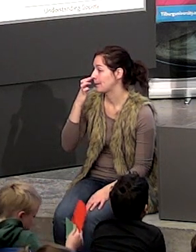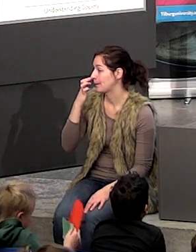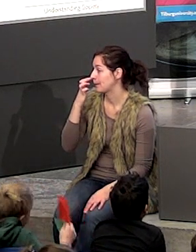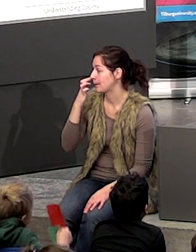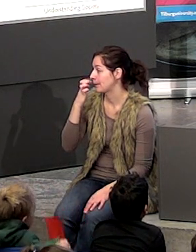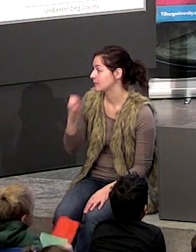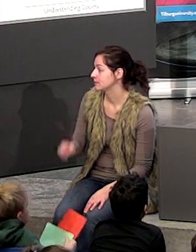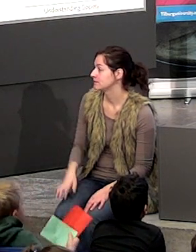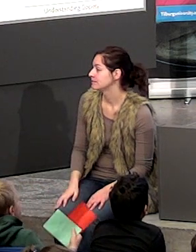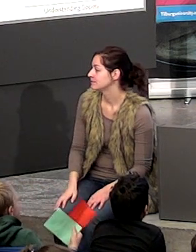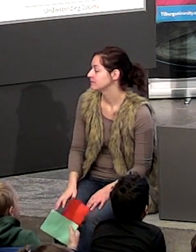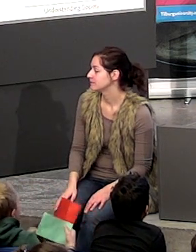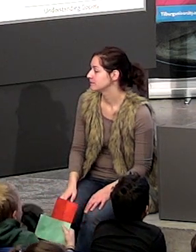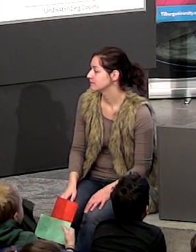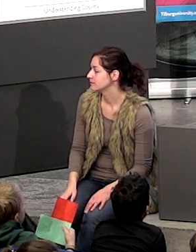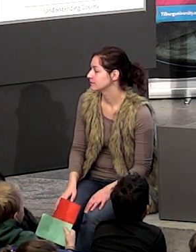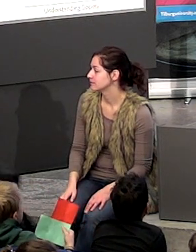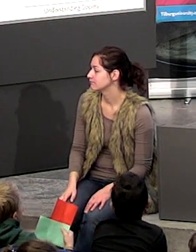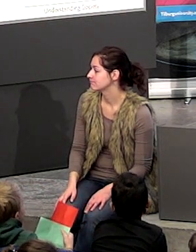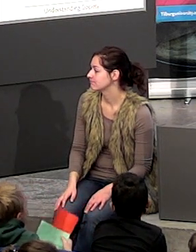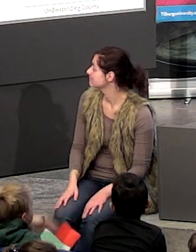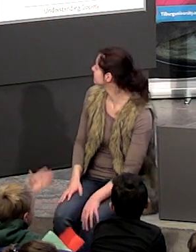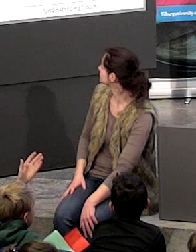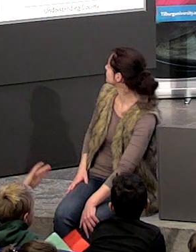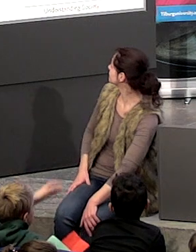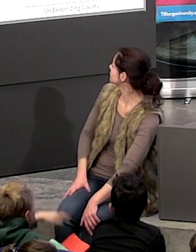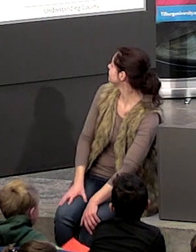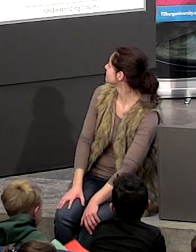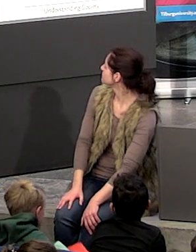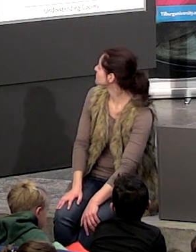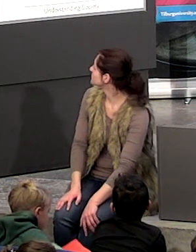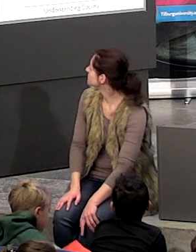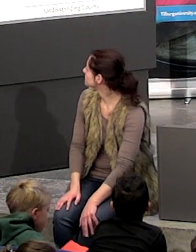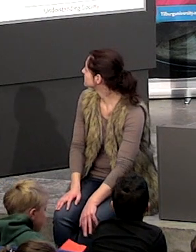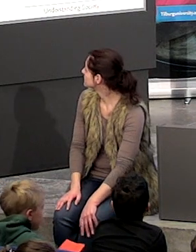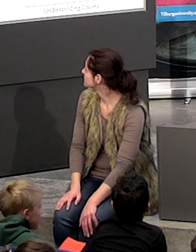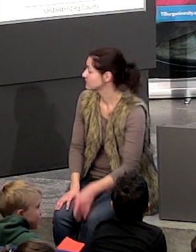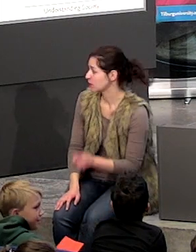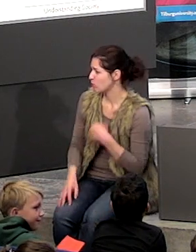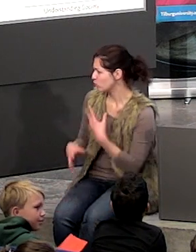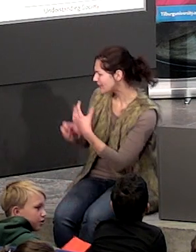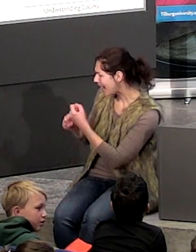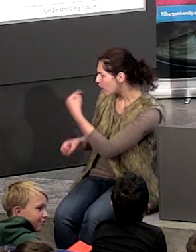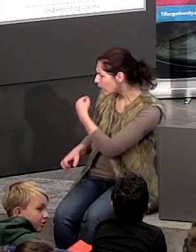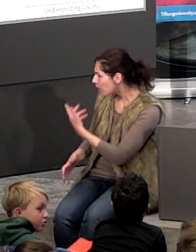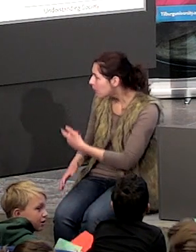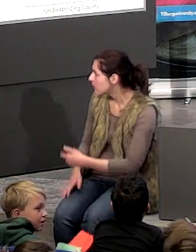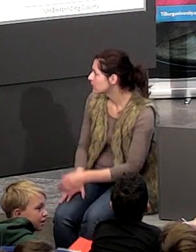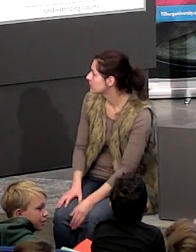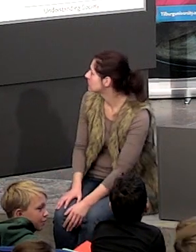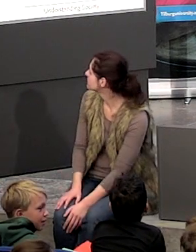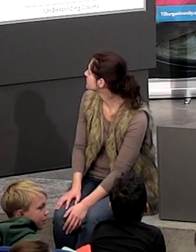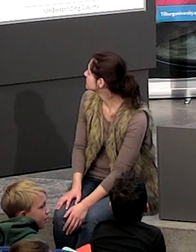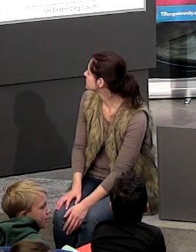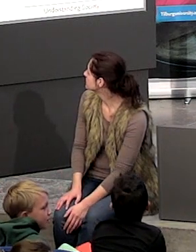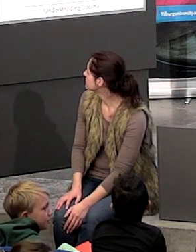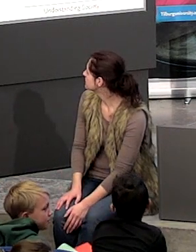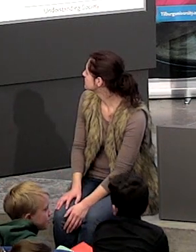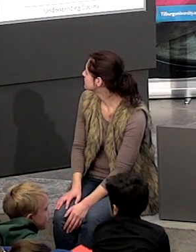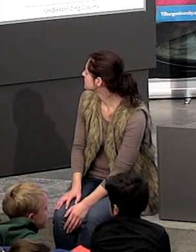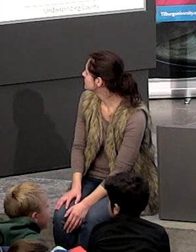Ik wil die hebben. En dan moet ik even in. Noordelijk. Leg maar even bij de